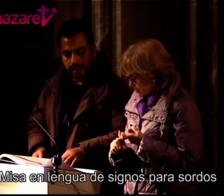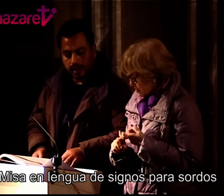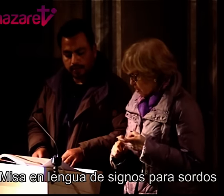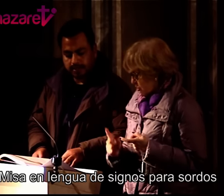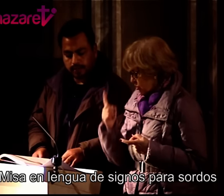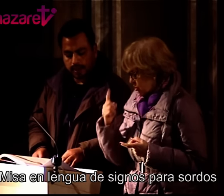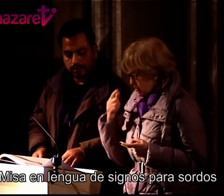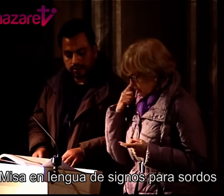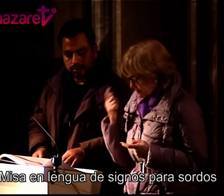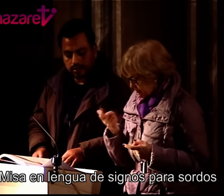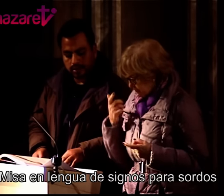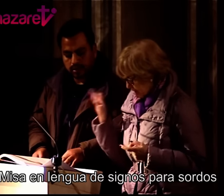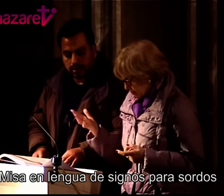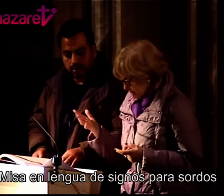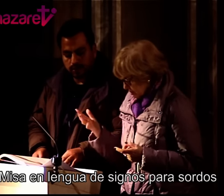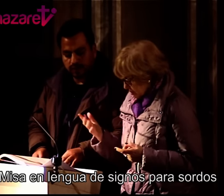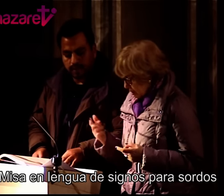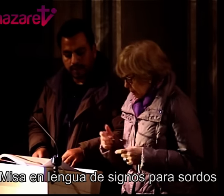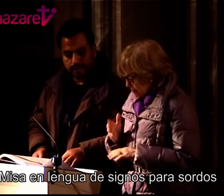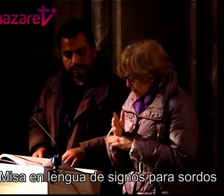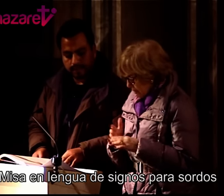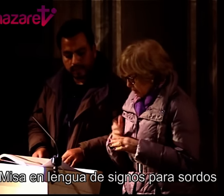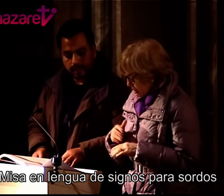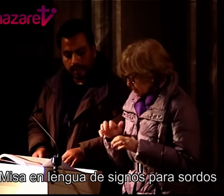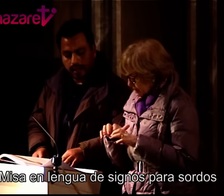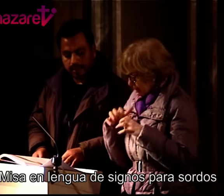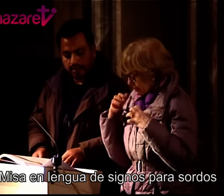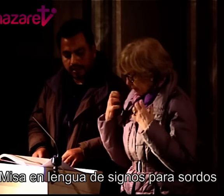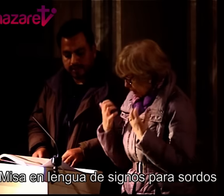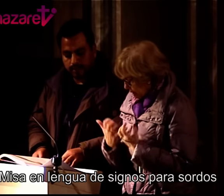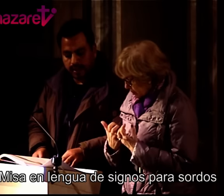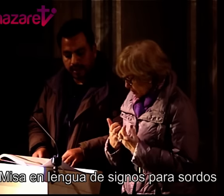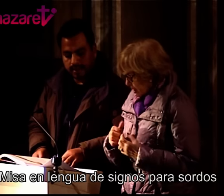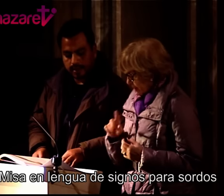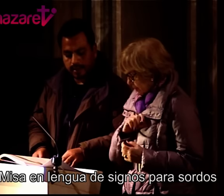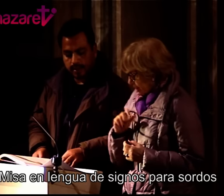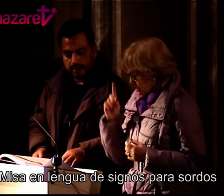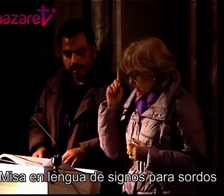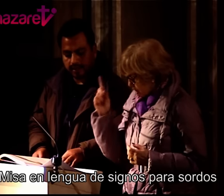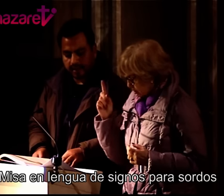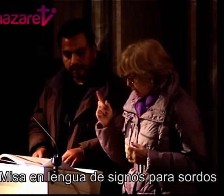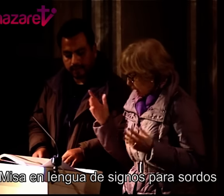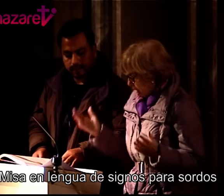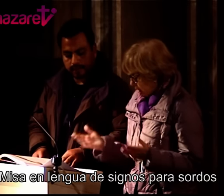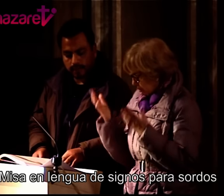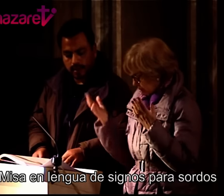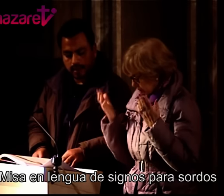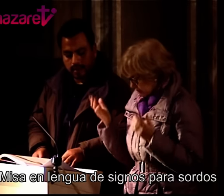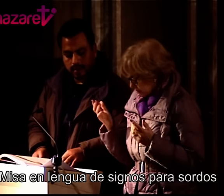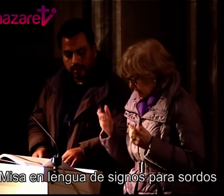Anunciaré a mis hermanos tu fama. En medio de la asamblea te alabaré.